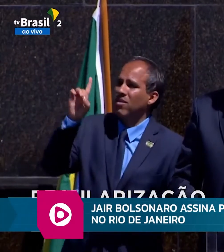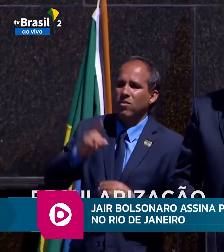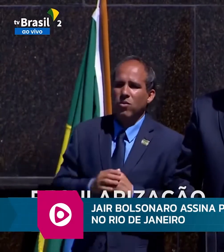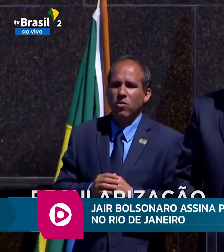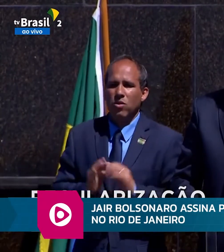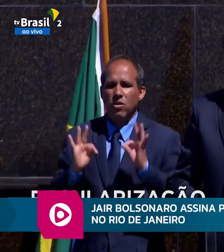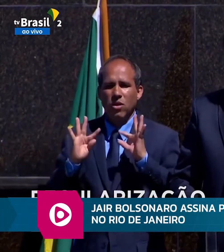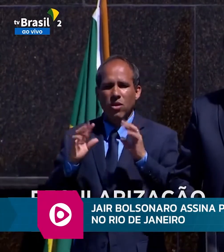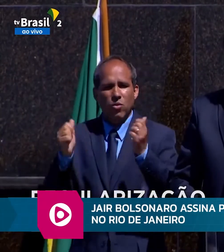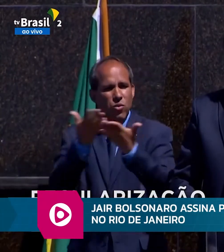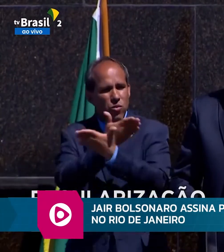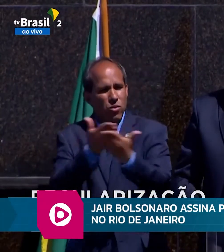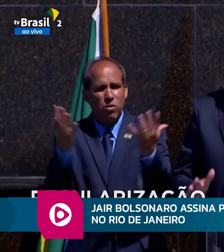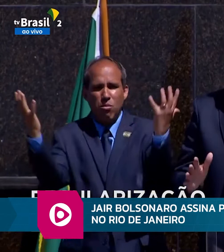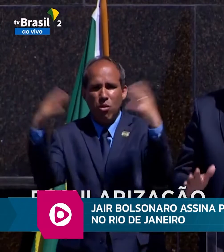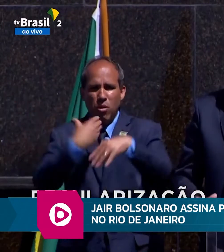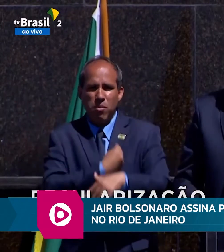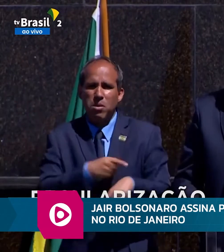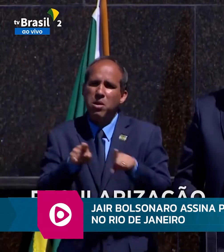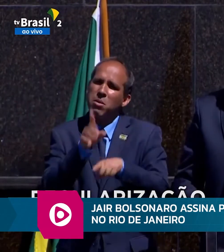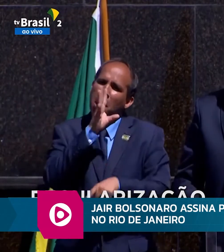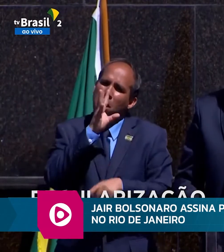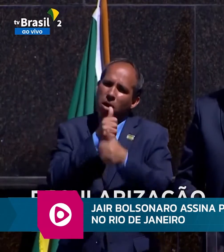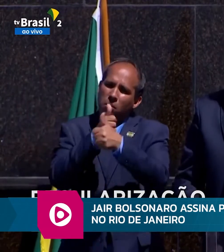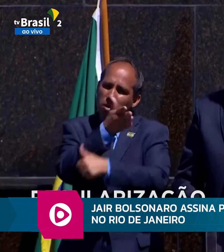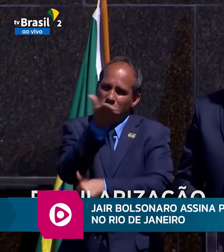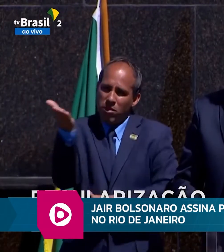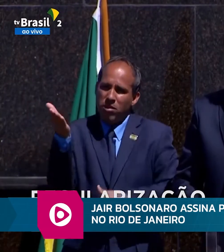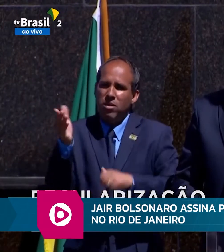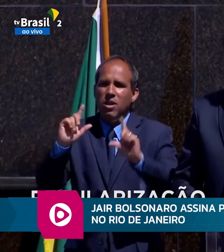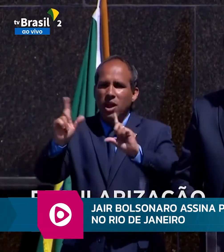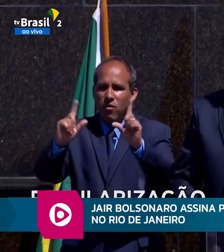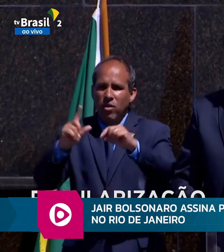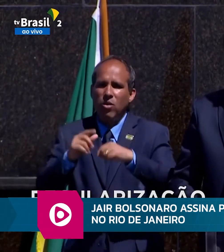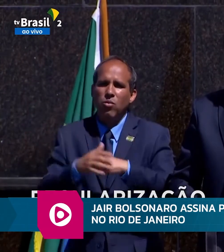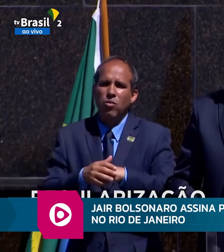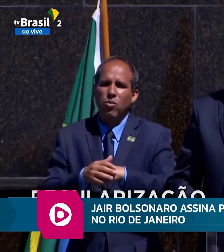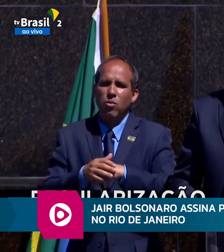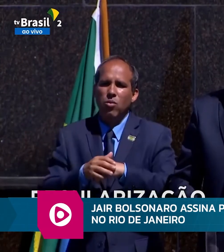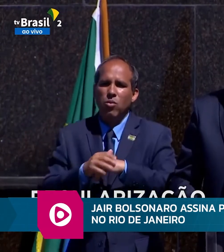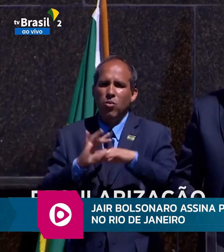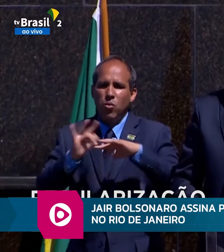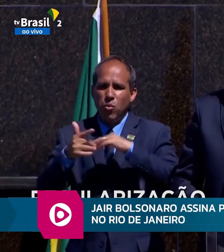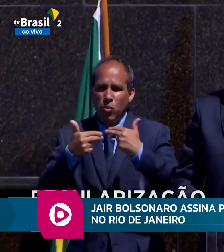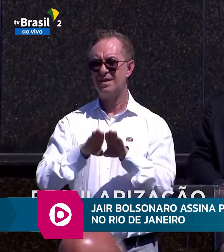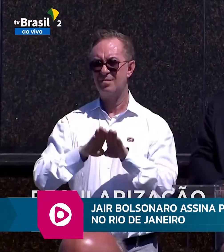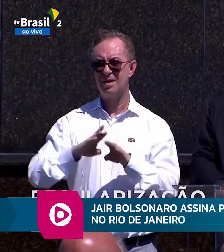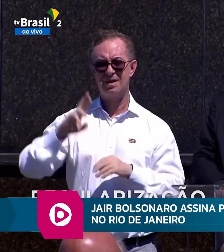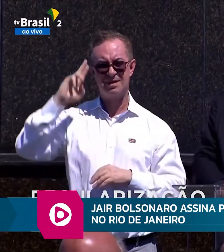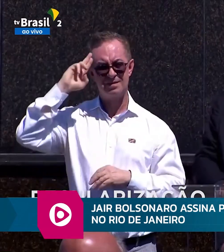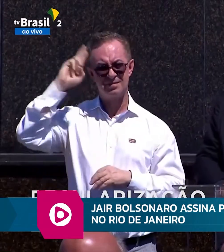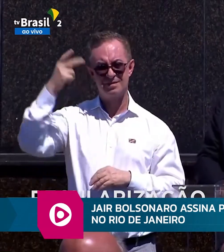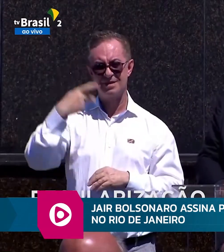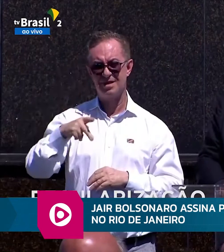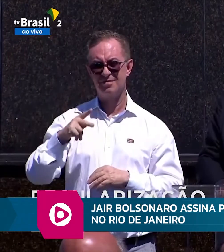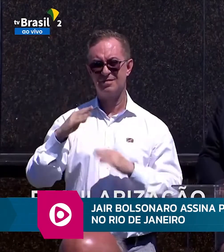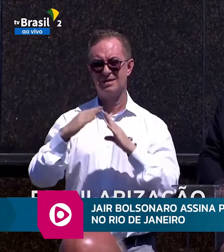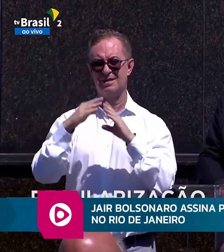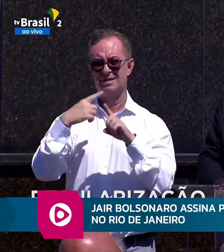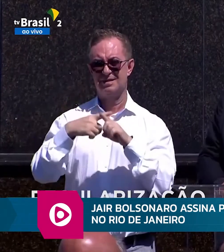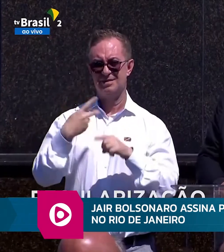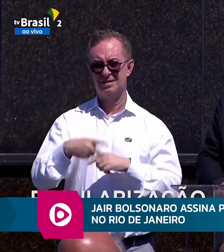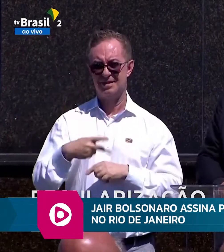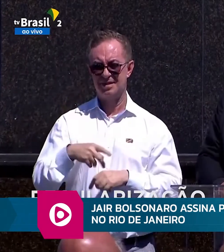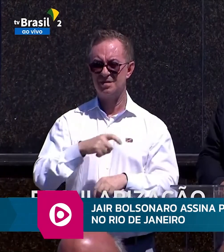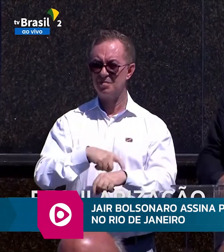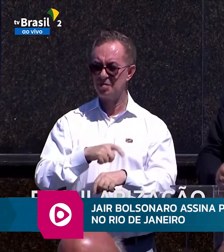a arquidiocese e o Instituto Chico Mendes de conservação da biodiversidade objetivo do acordo vai ser conciliar